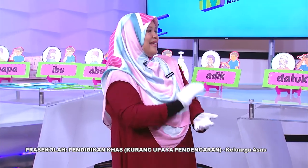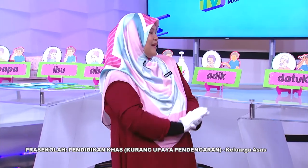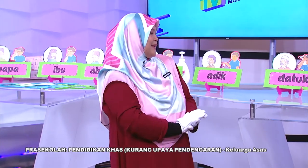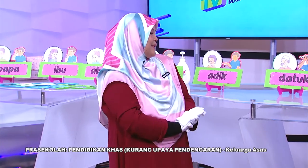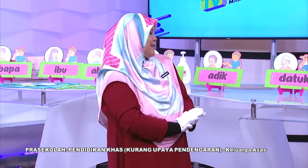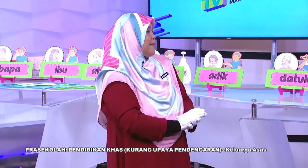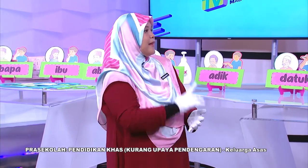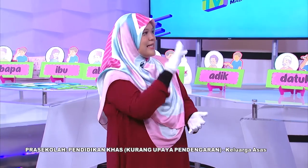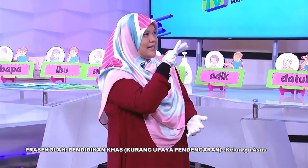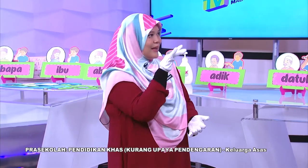cute